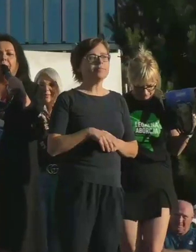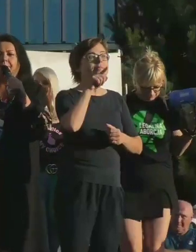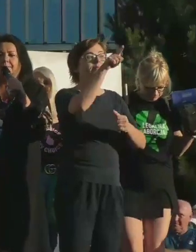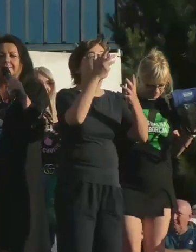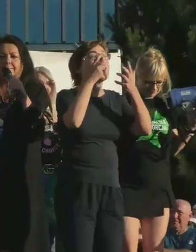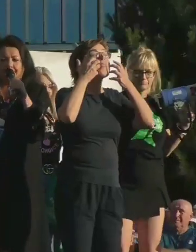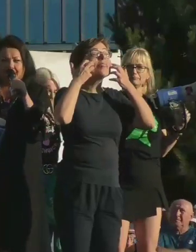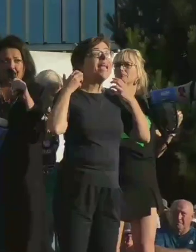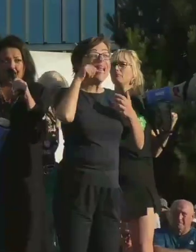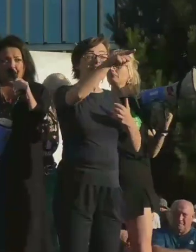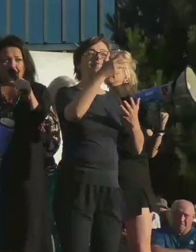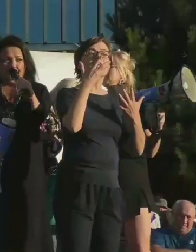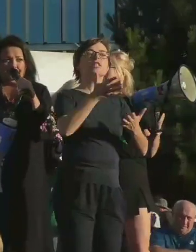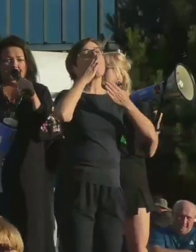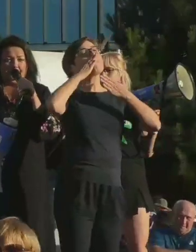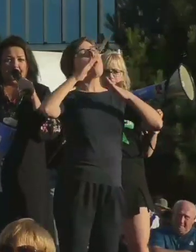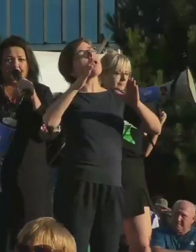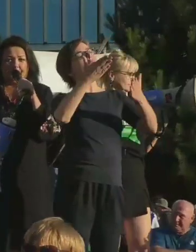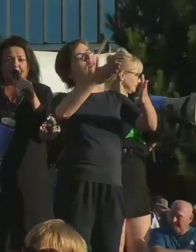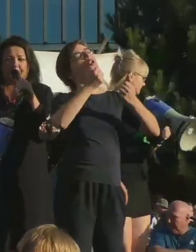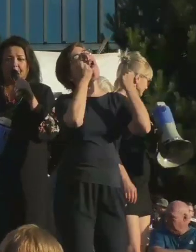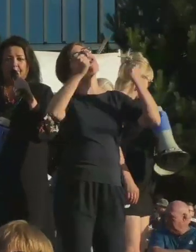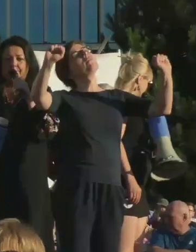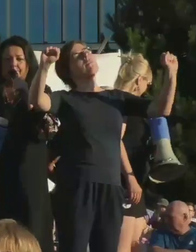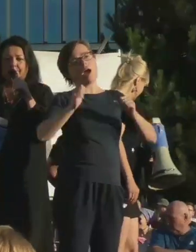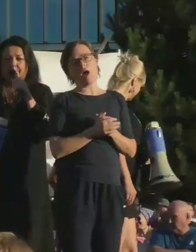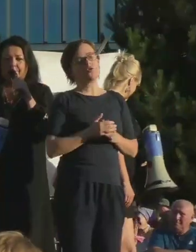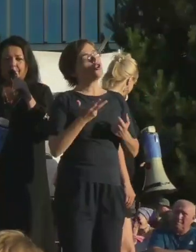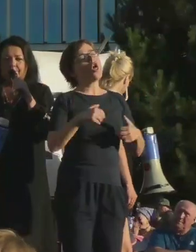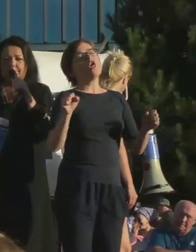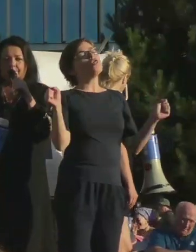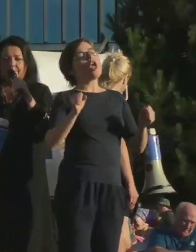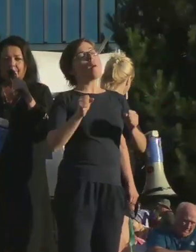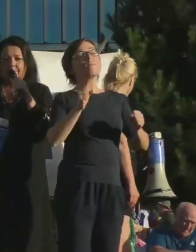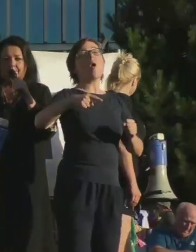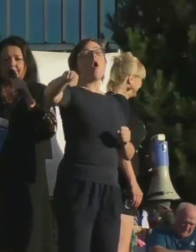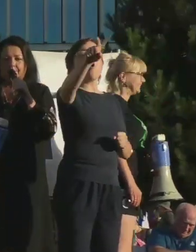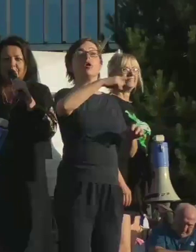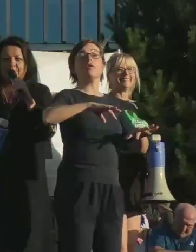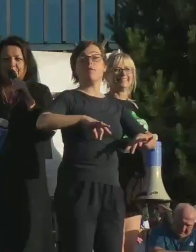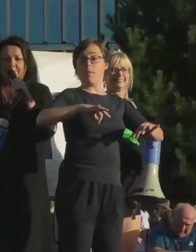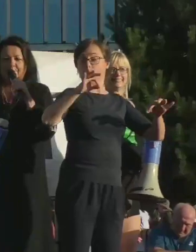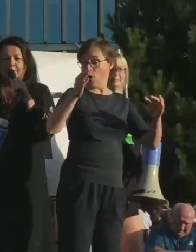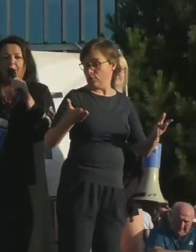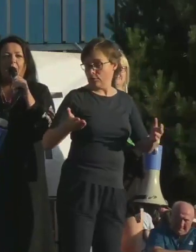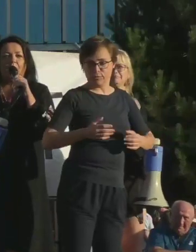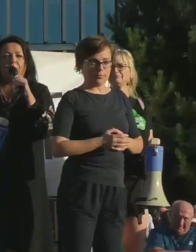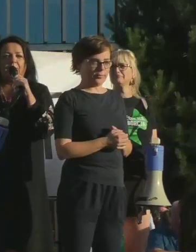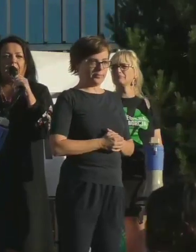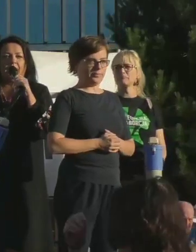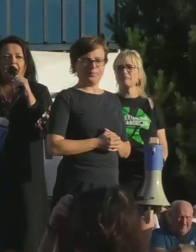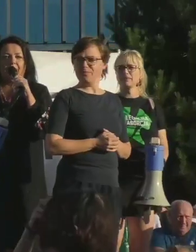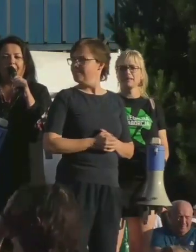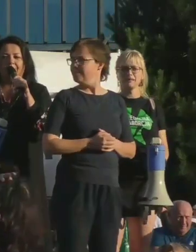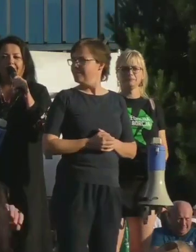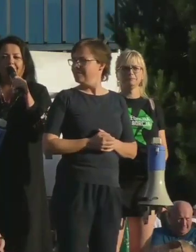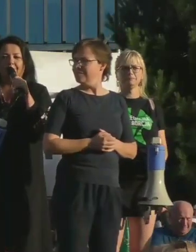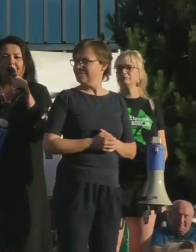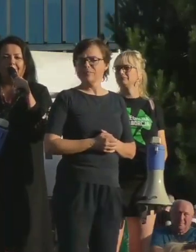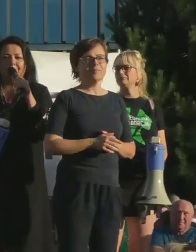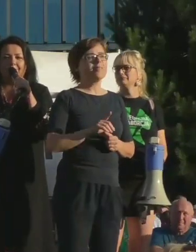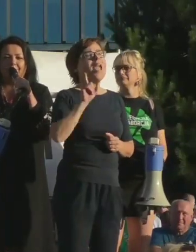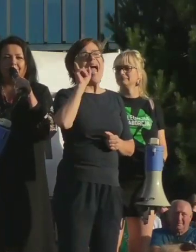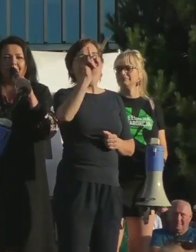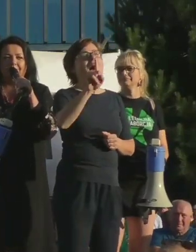Tygrysek chciał pokazać, że jest odważny i nie boi się wyborczyń i wyborców. A raczej, że ma